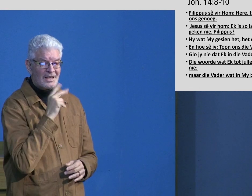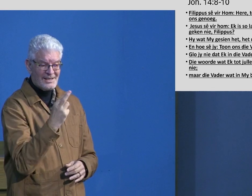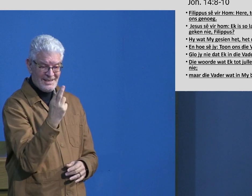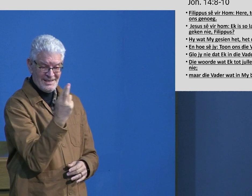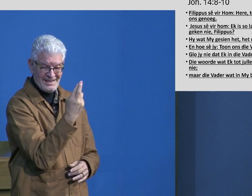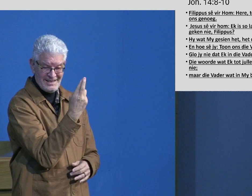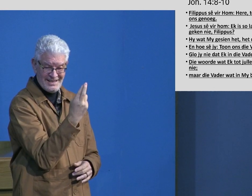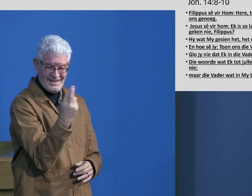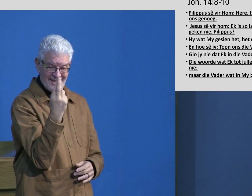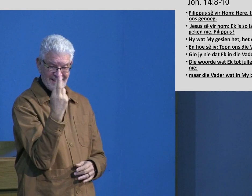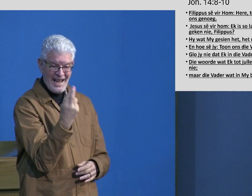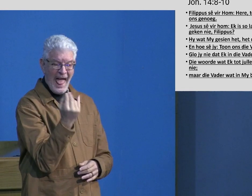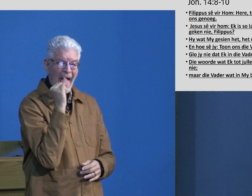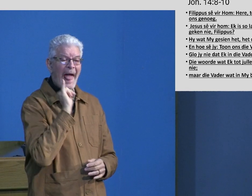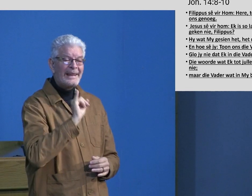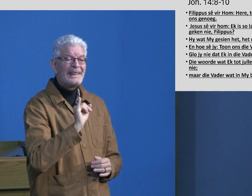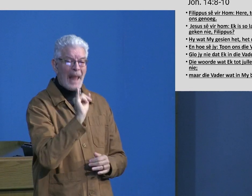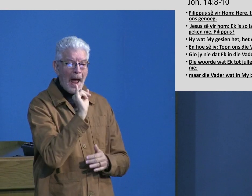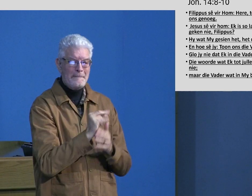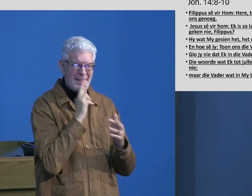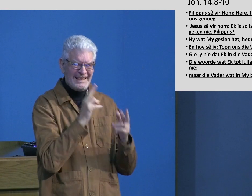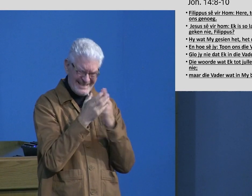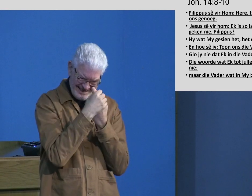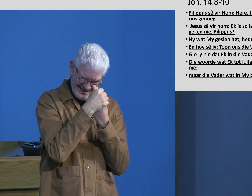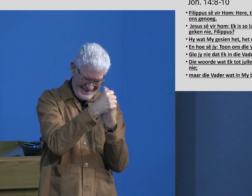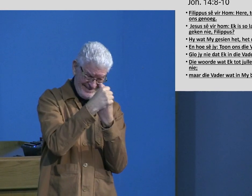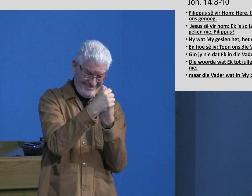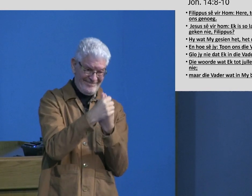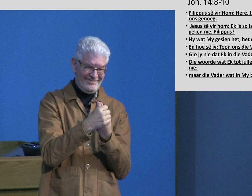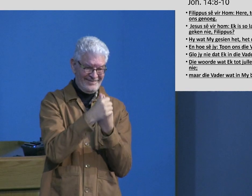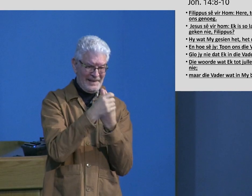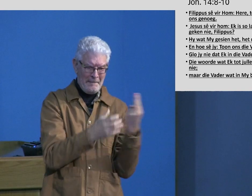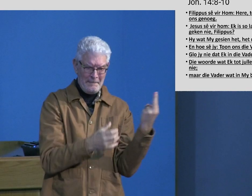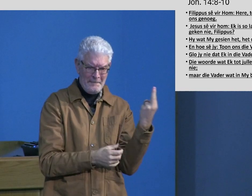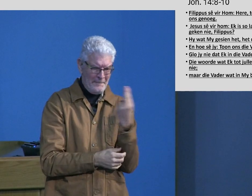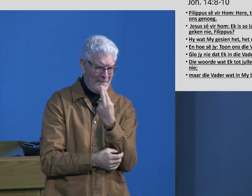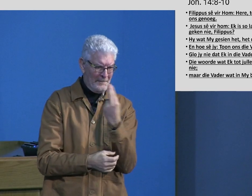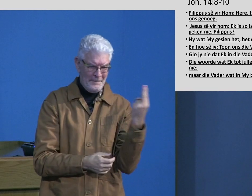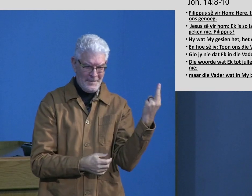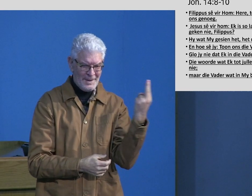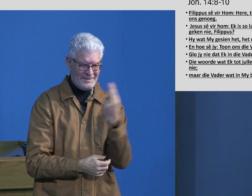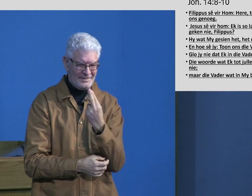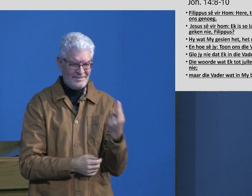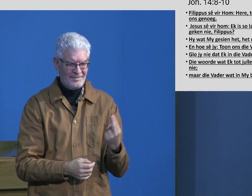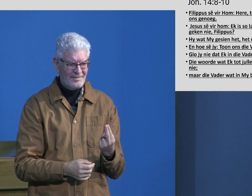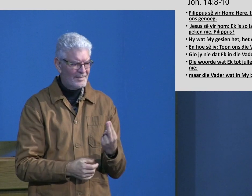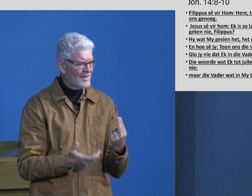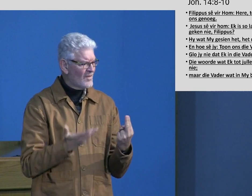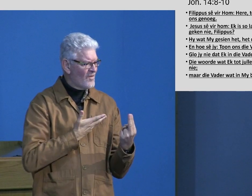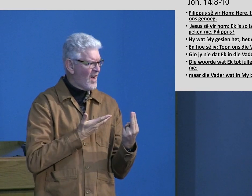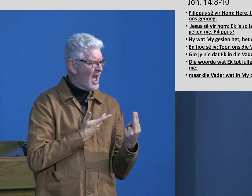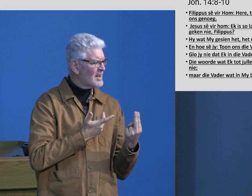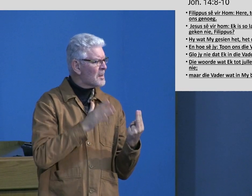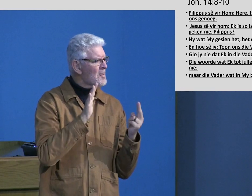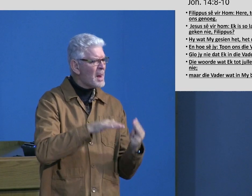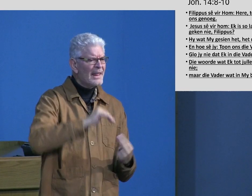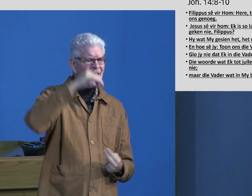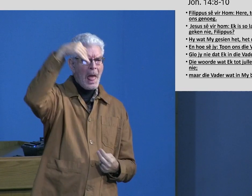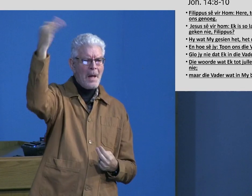Jesus en die Vader is een. Hulle is so close. Hulle is absoluut een.